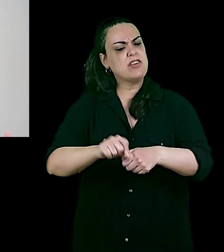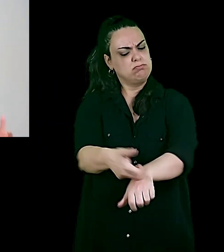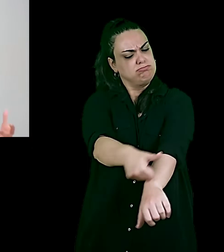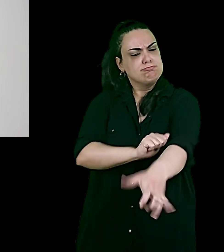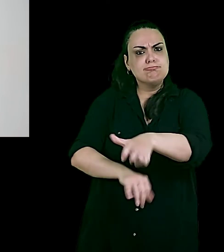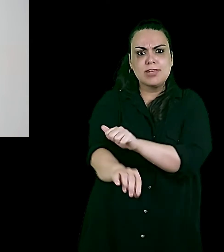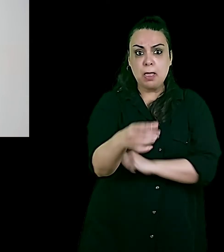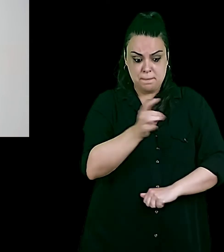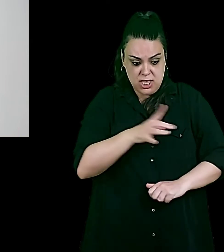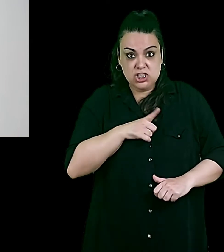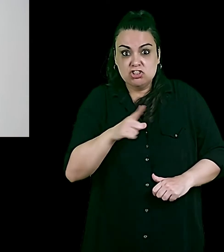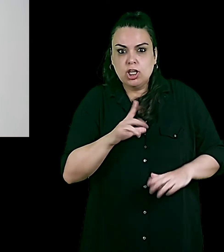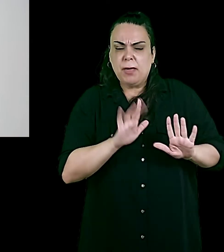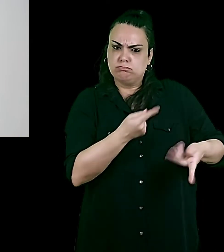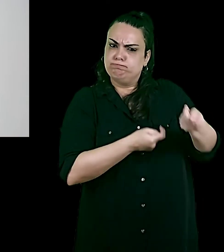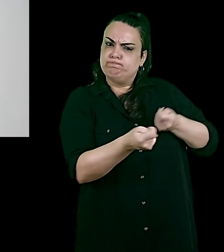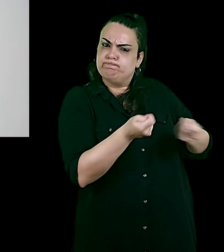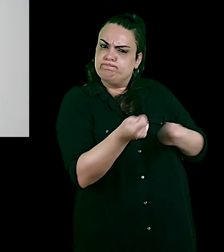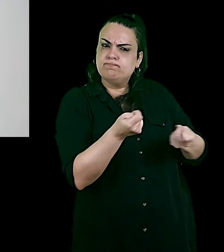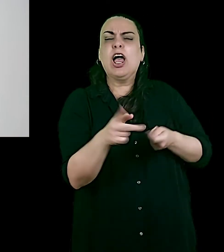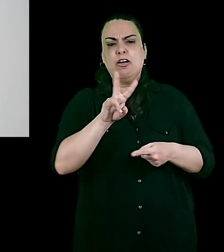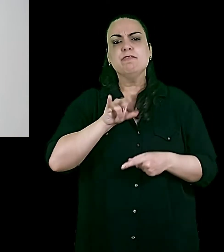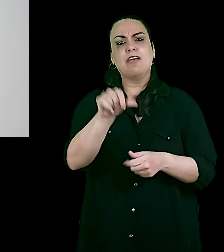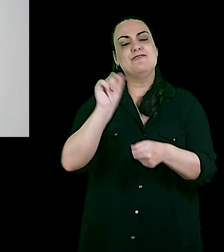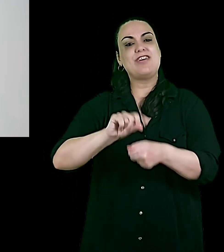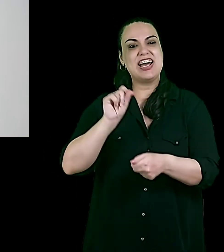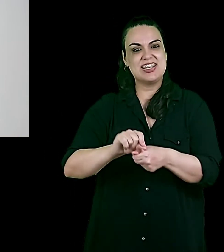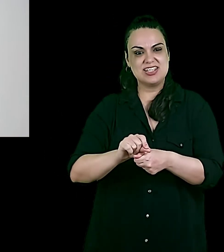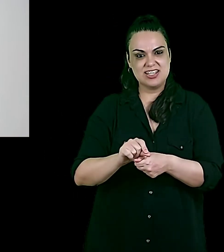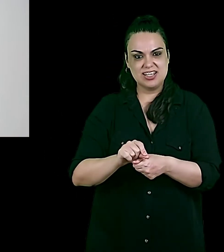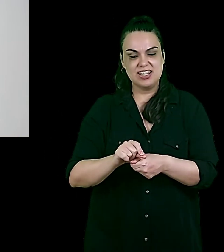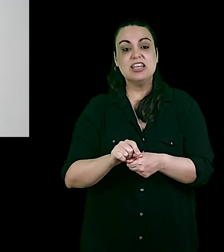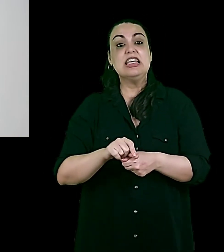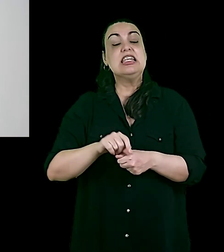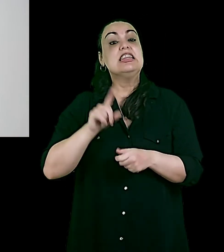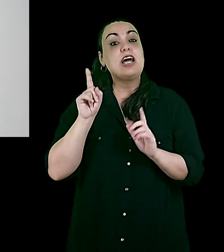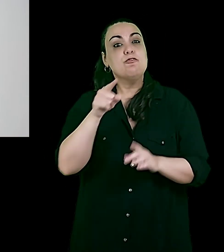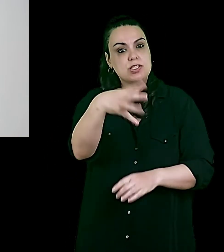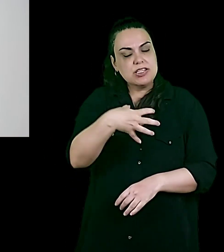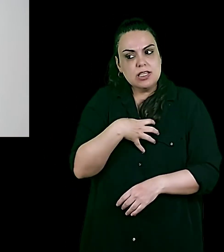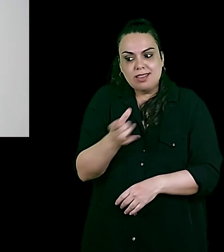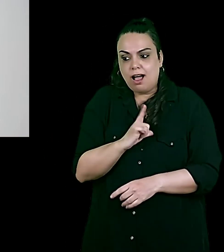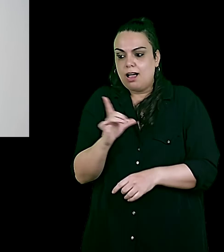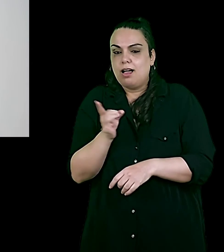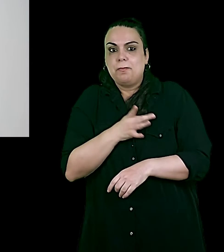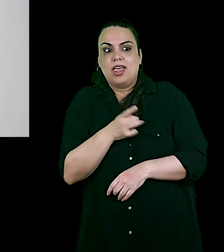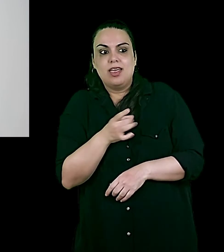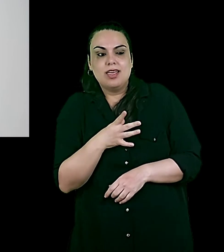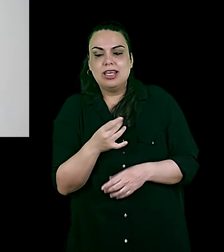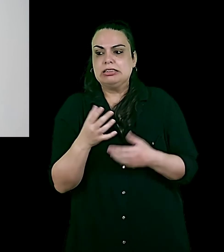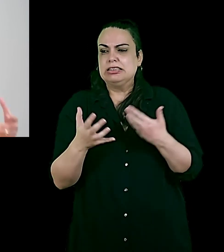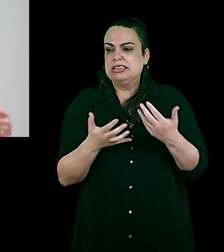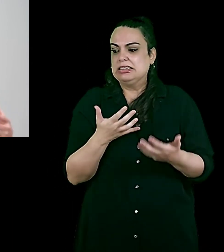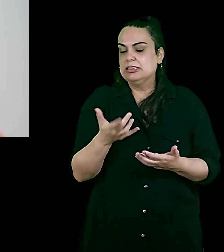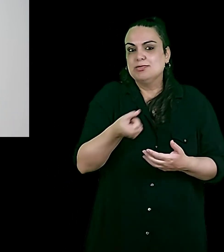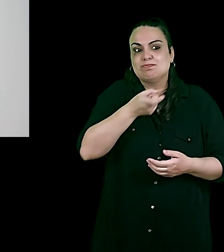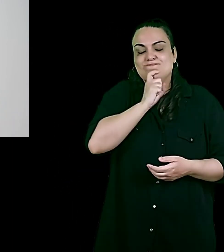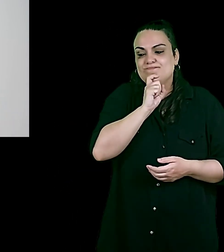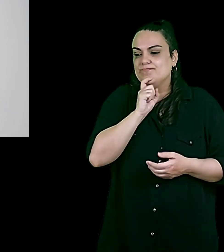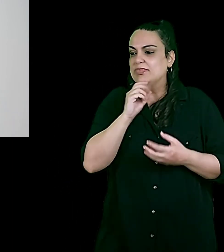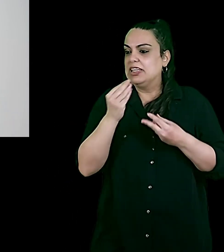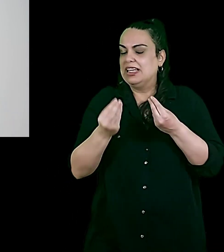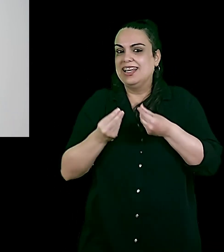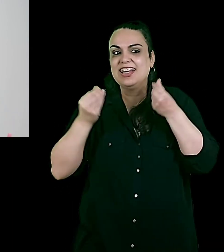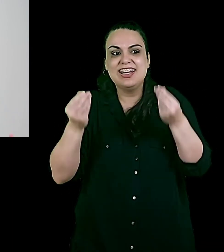ser feito a despeito do medo. A primeira profecia que o Espírito Santo te conduzir a entregar, você vai sentir um pouco de medo. A primeira palavra que Deus te